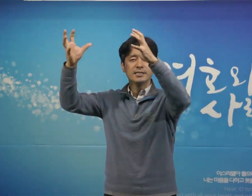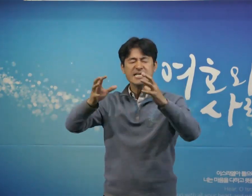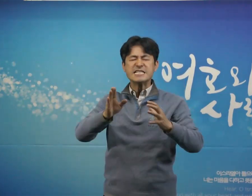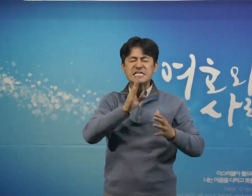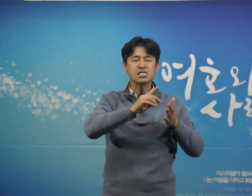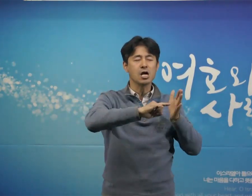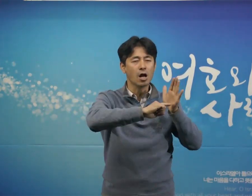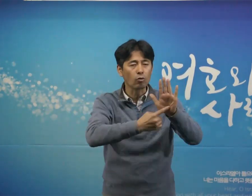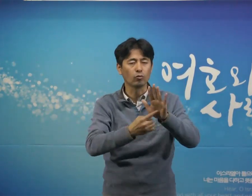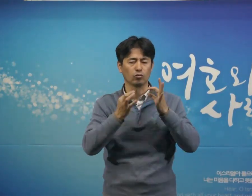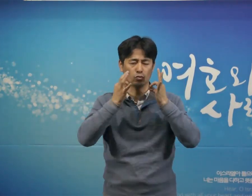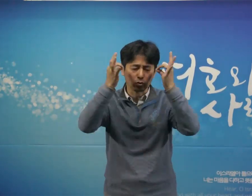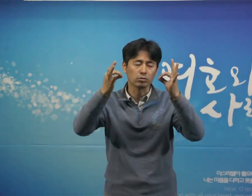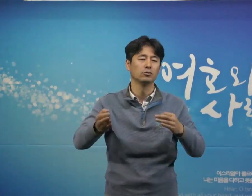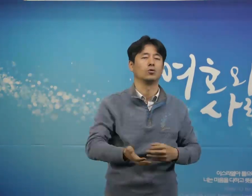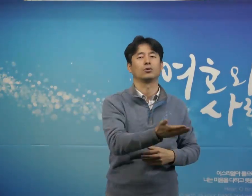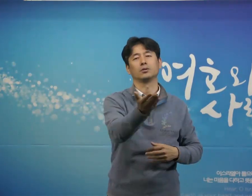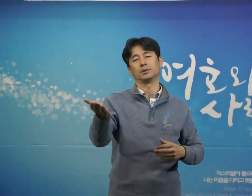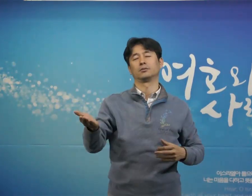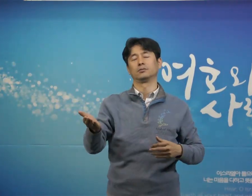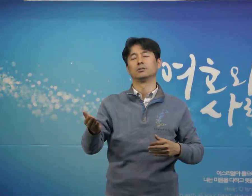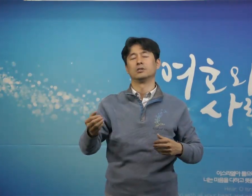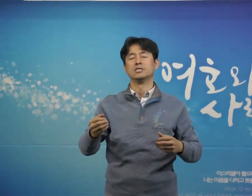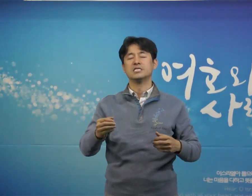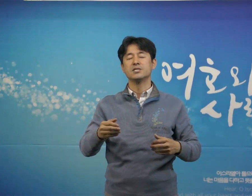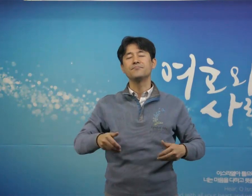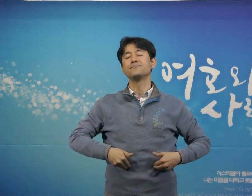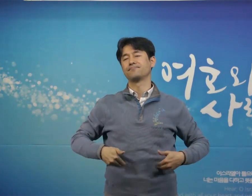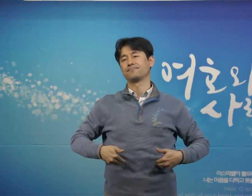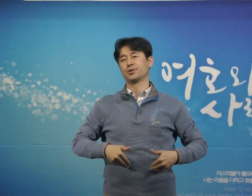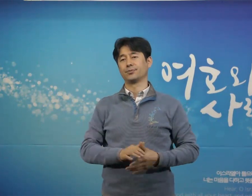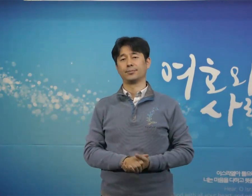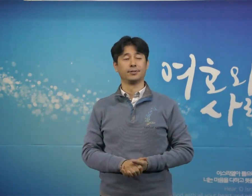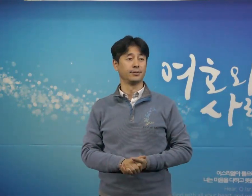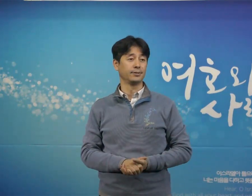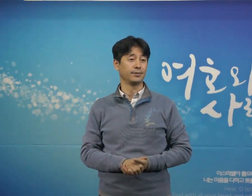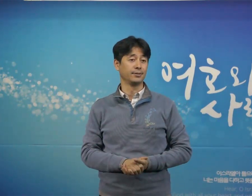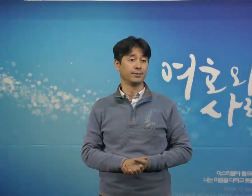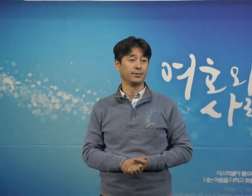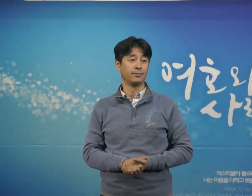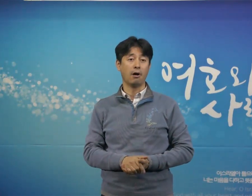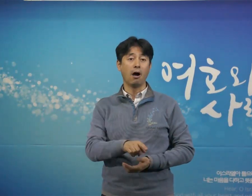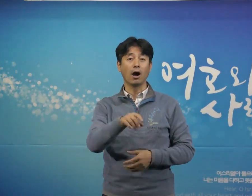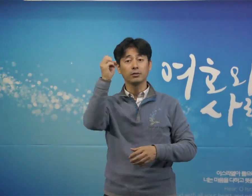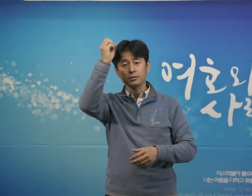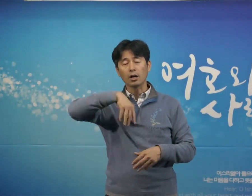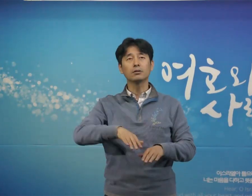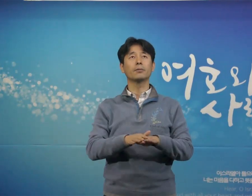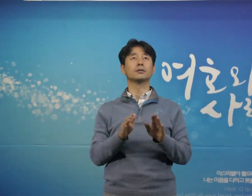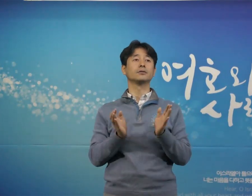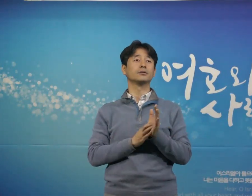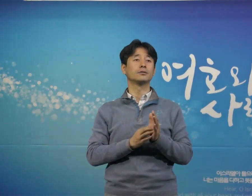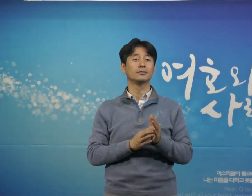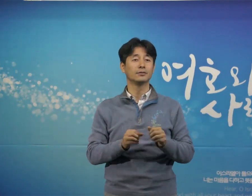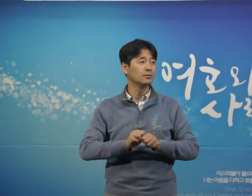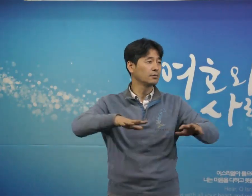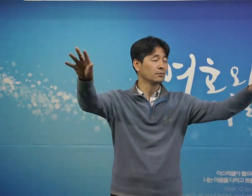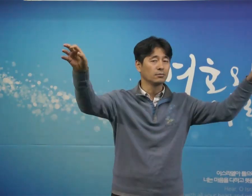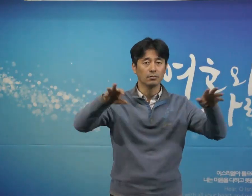하나님의 나라가 이곳에 임하여 나타날 수 있도록 우리가 그런 간구함이 필요합니다.